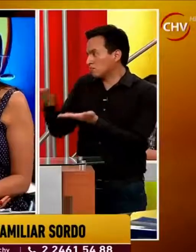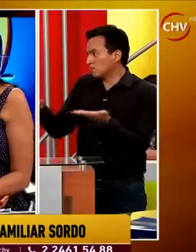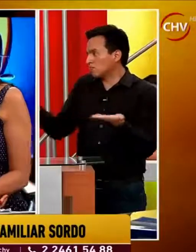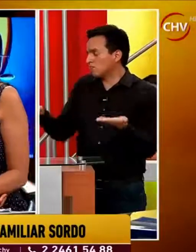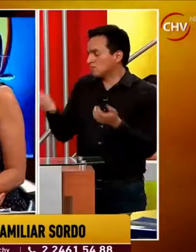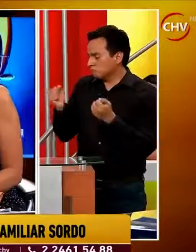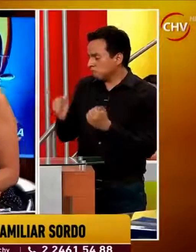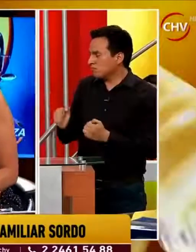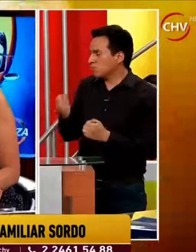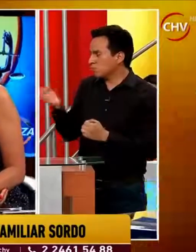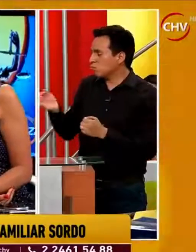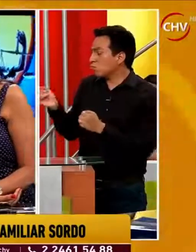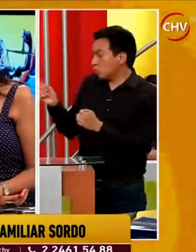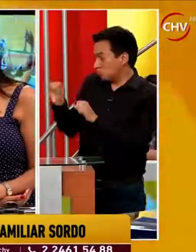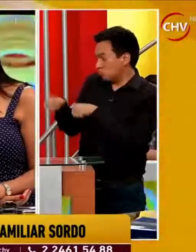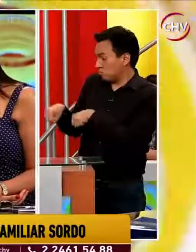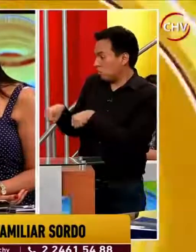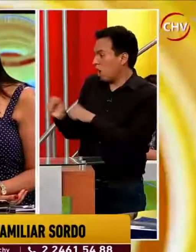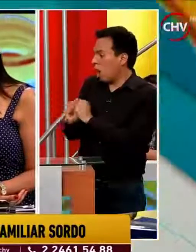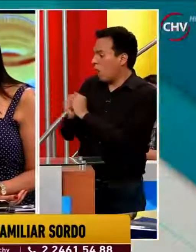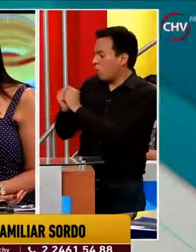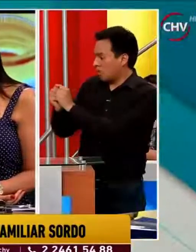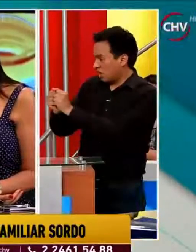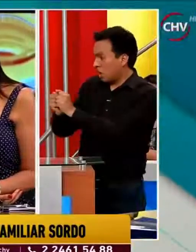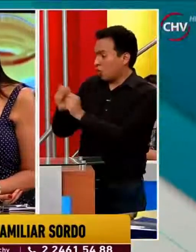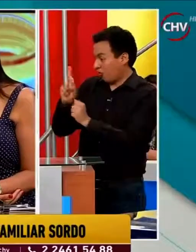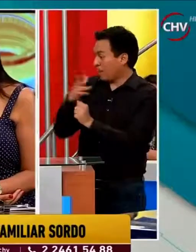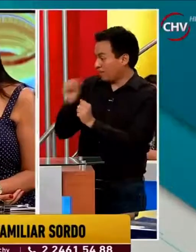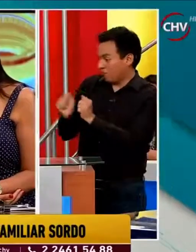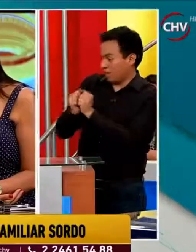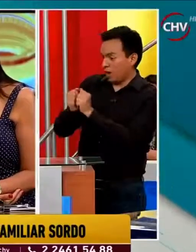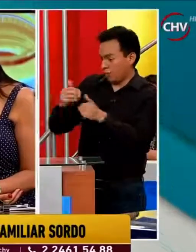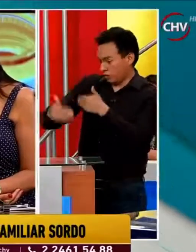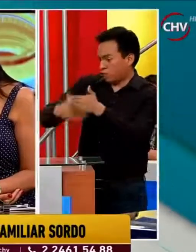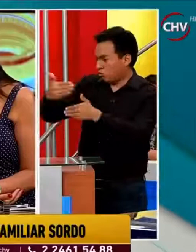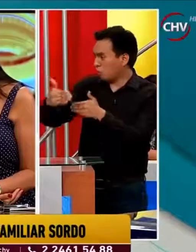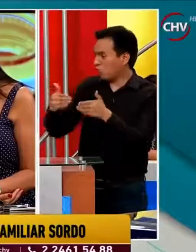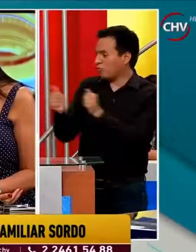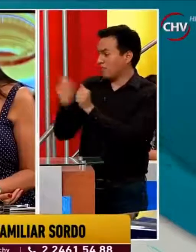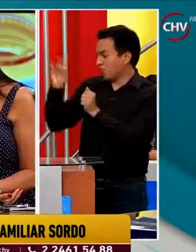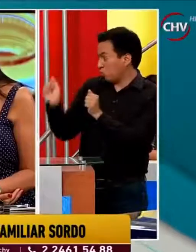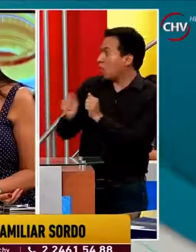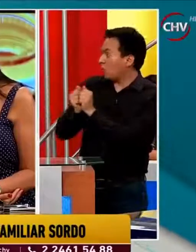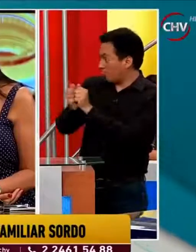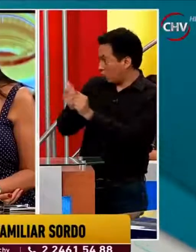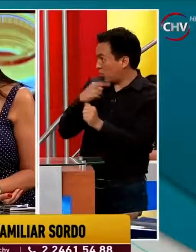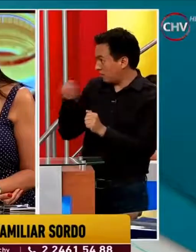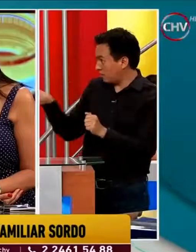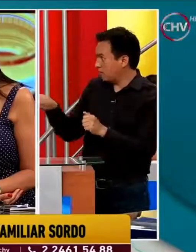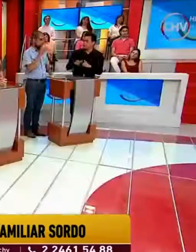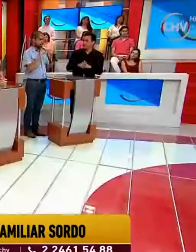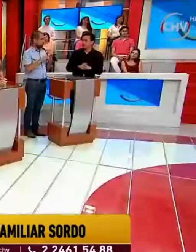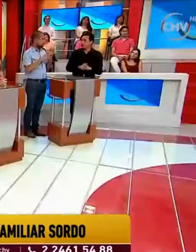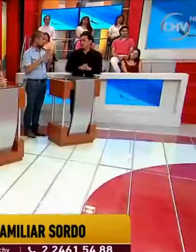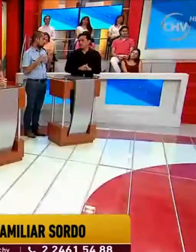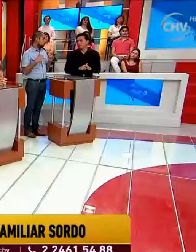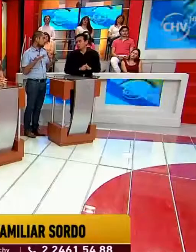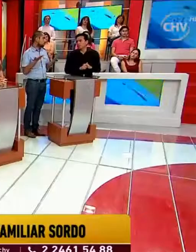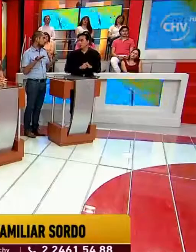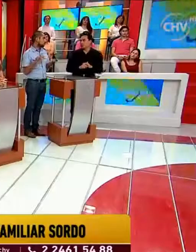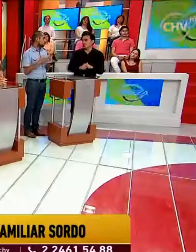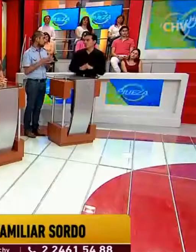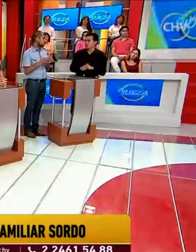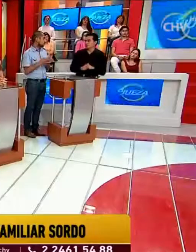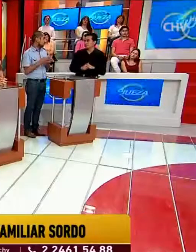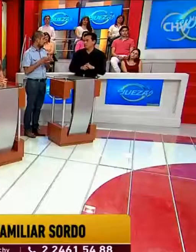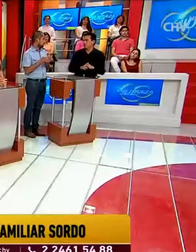acompañar a Rubén en este proceso que va a iniciar junto al Senadis. Claro que sí, no tengo ningún problema porque soy como